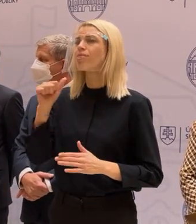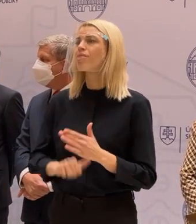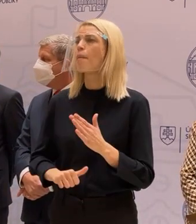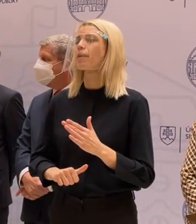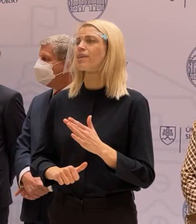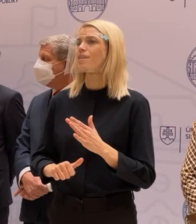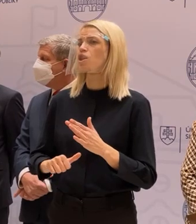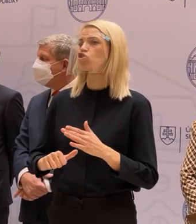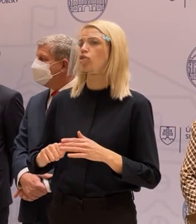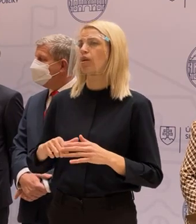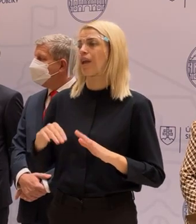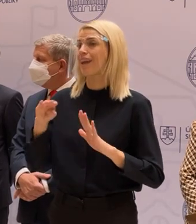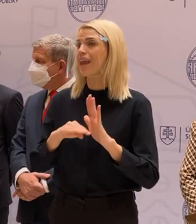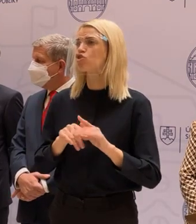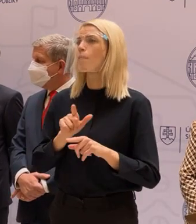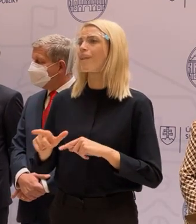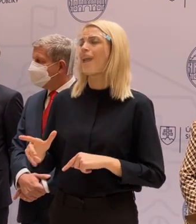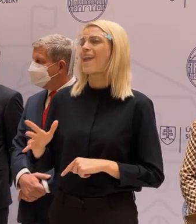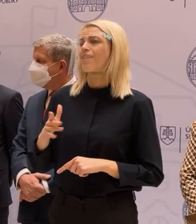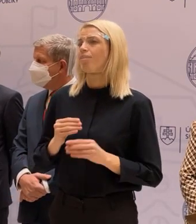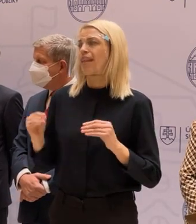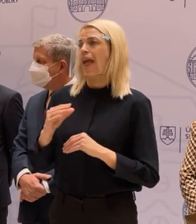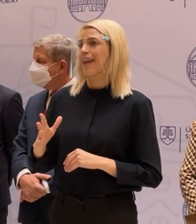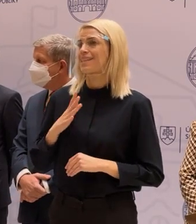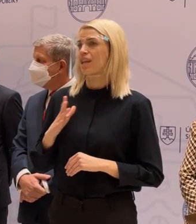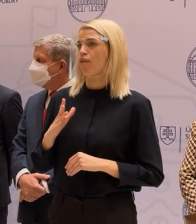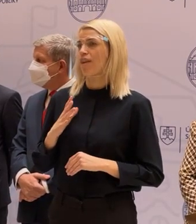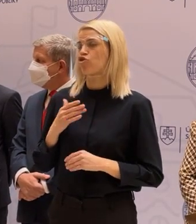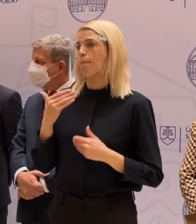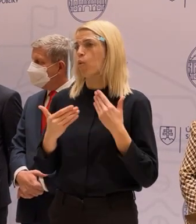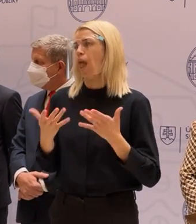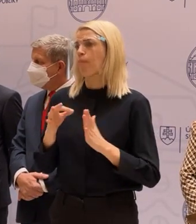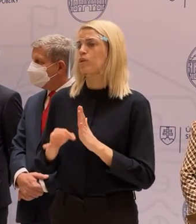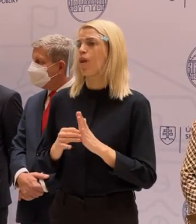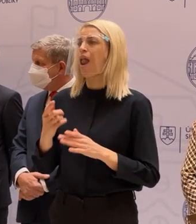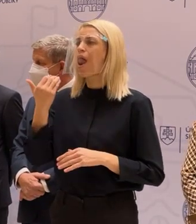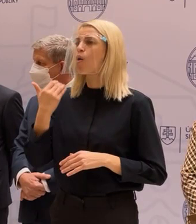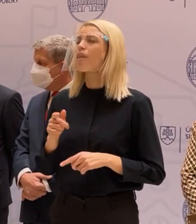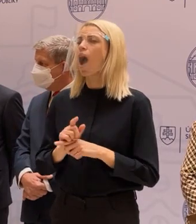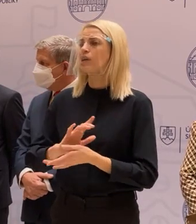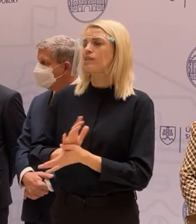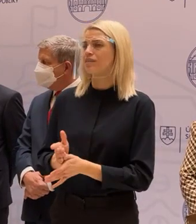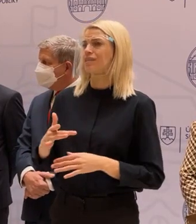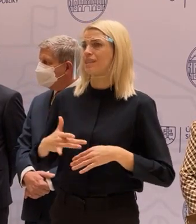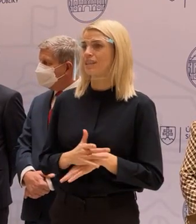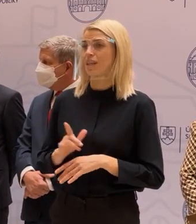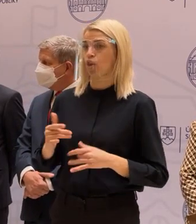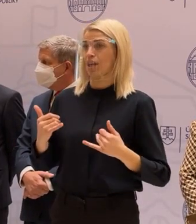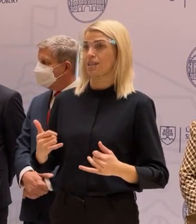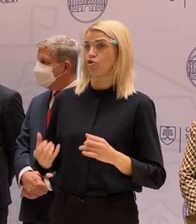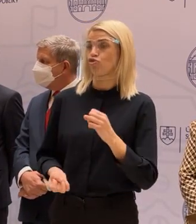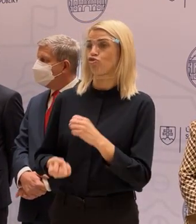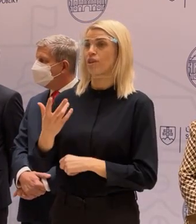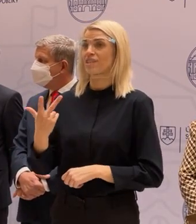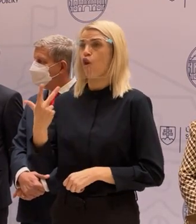pre najrizikovejšie podujatia alebo situácie. Napriek tomu ľudia cítia istú krivdu, najmä tí, ktorí sa teraz čerstvo očkujú